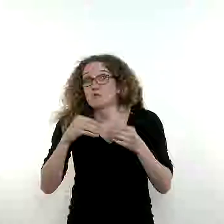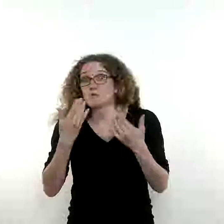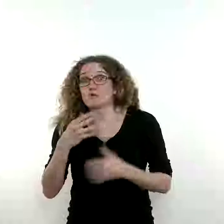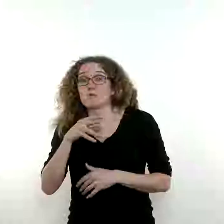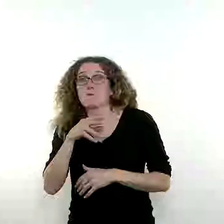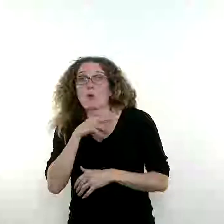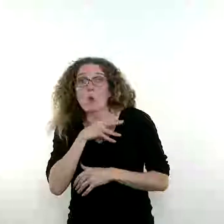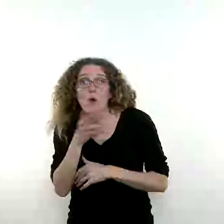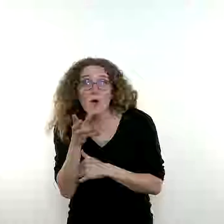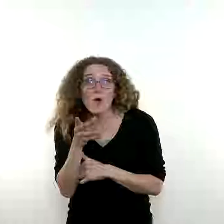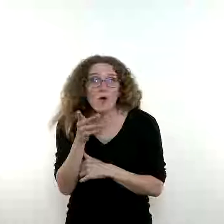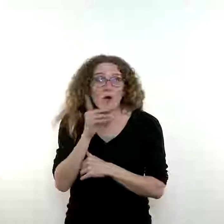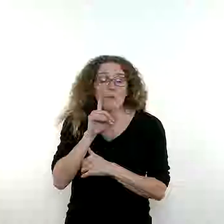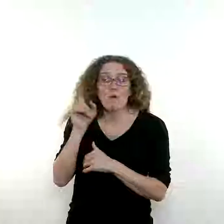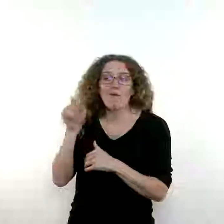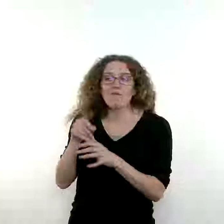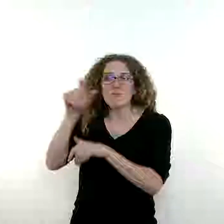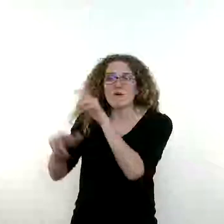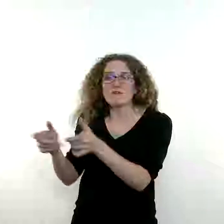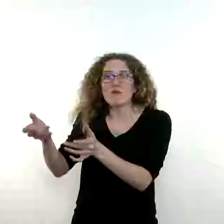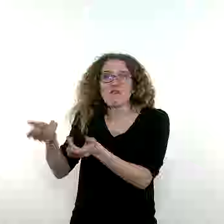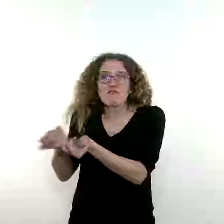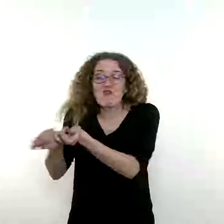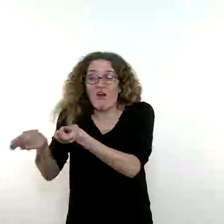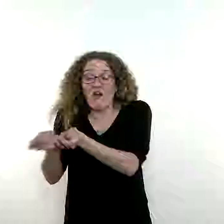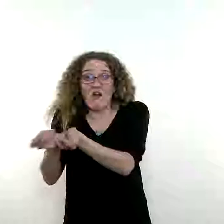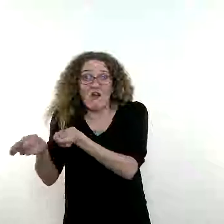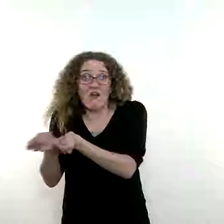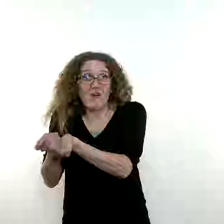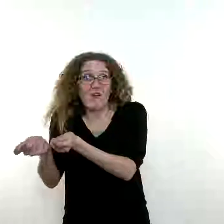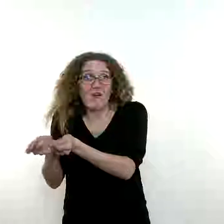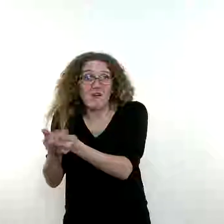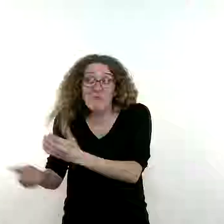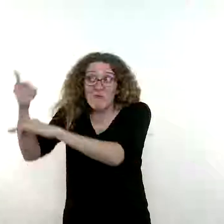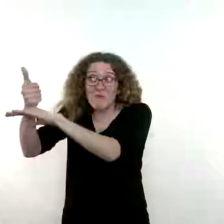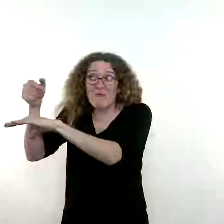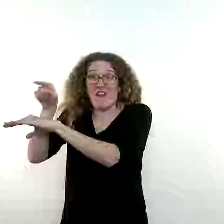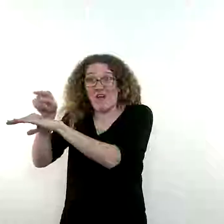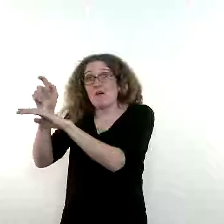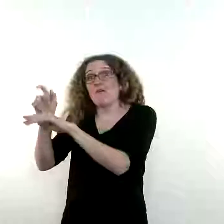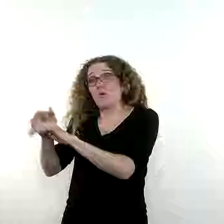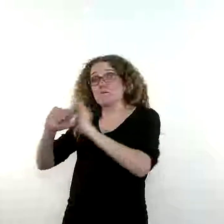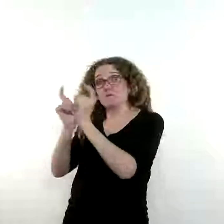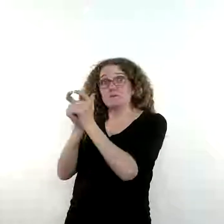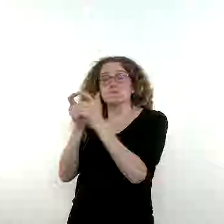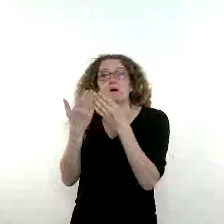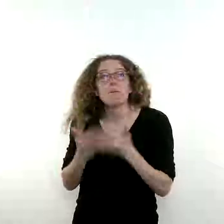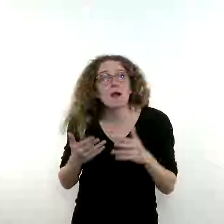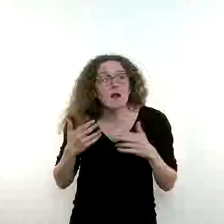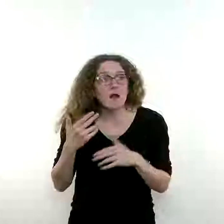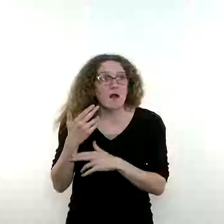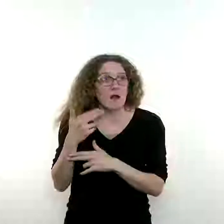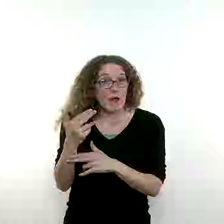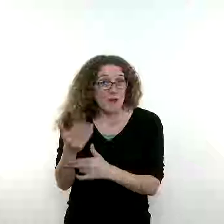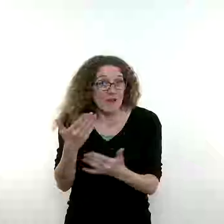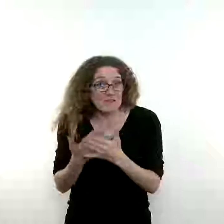réseaux qui sont derrière ces personnes. Mais les caméras servent aussi à ça. Elles servent au quotidien à pouvoir